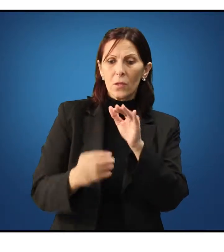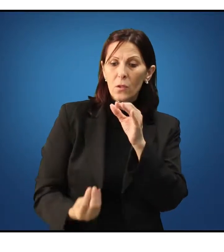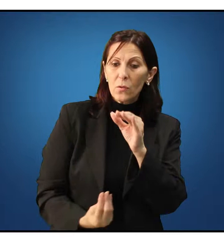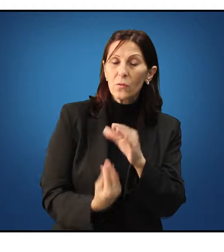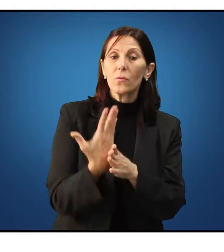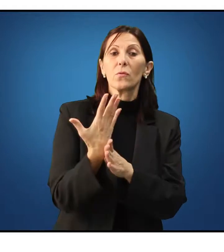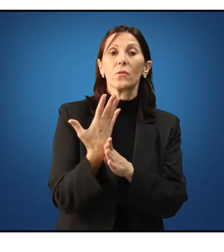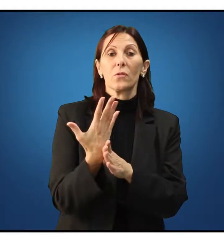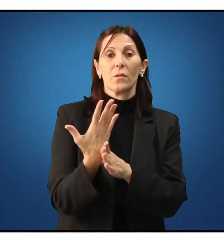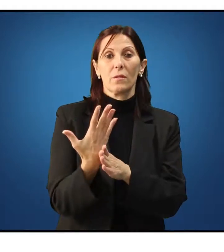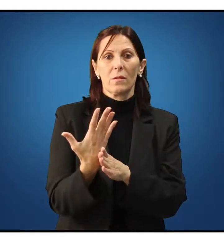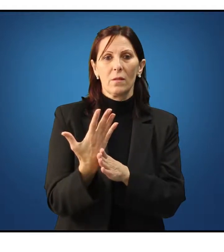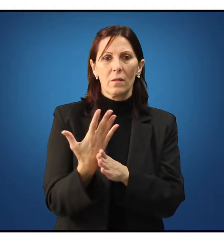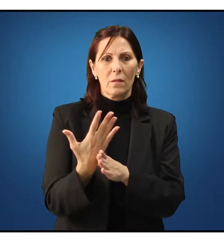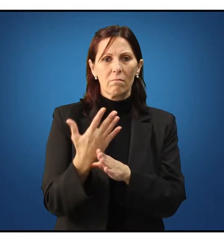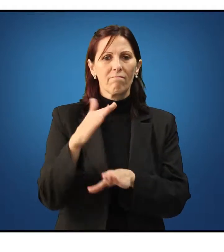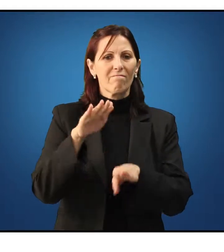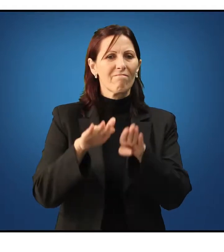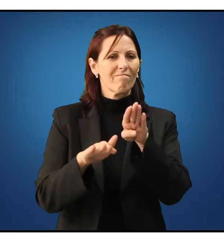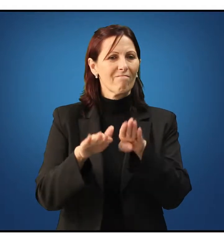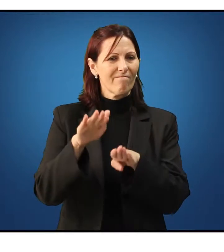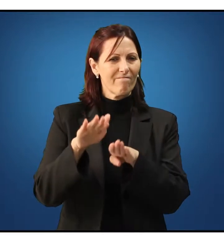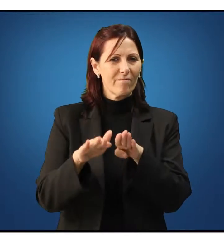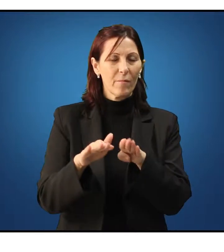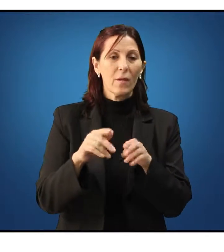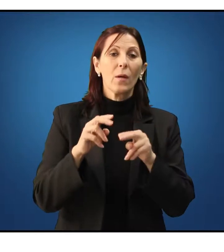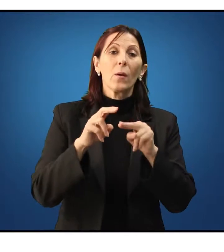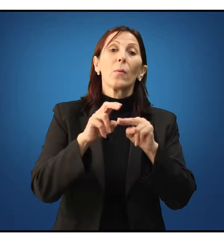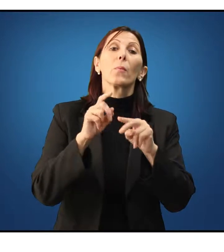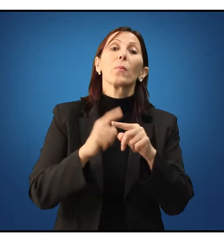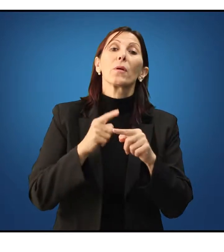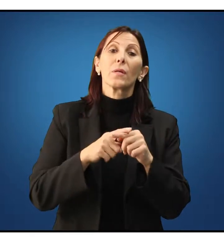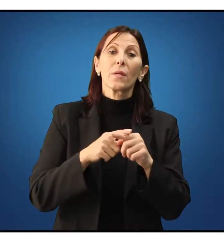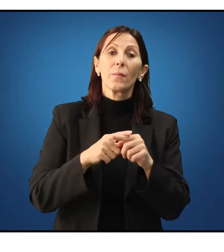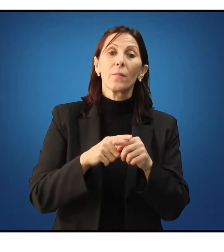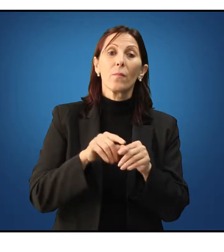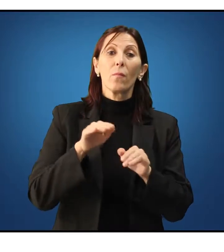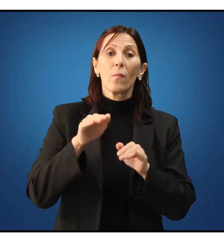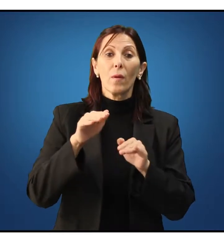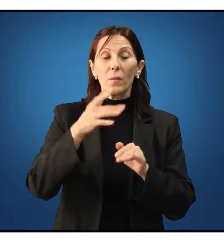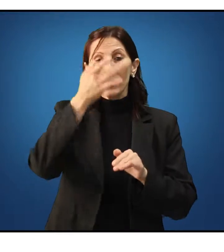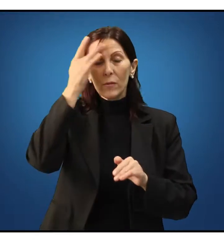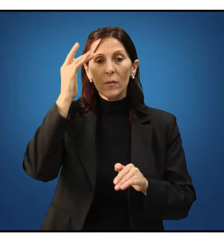surge na modernidade, porque os modernos estão dizendo,